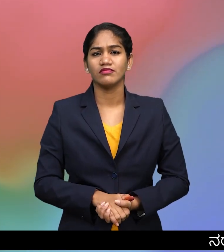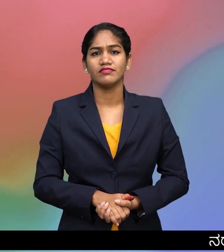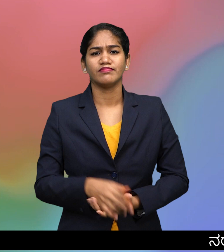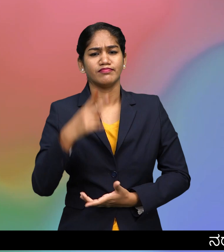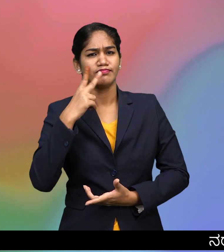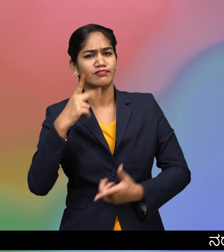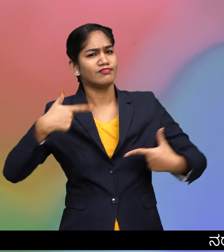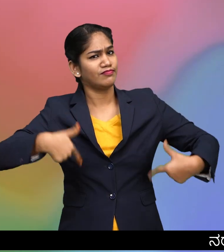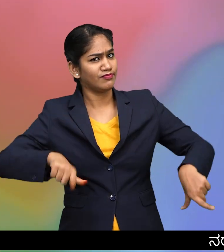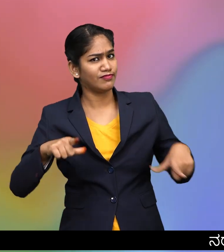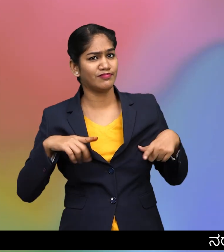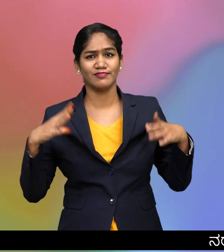ನರಮಂಡಲದ